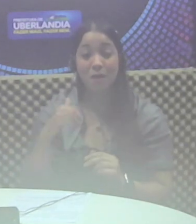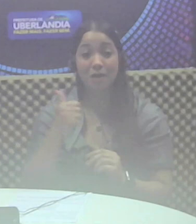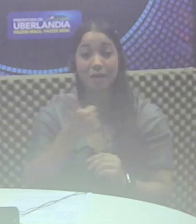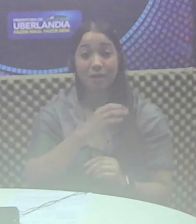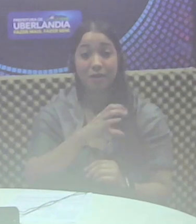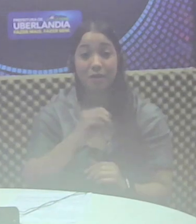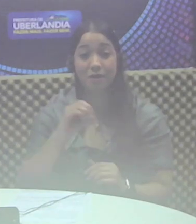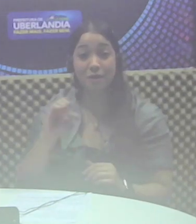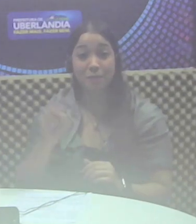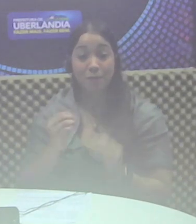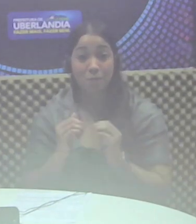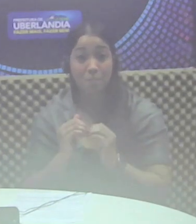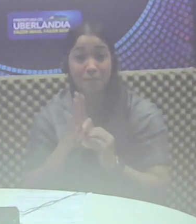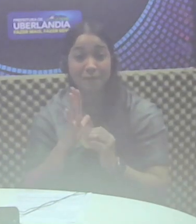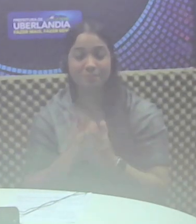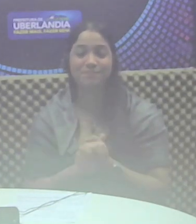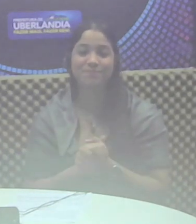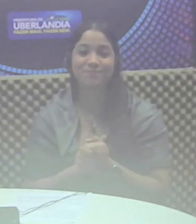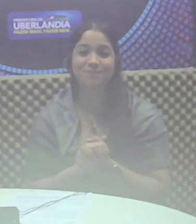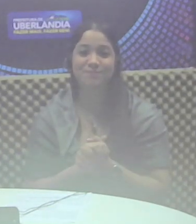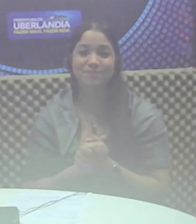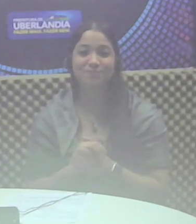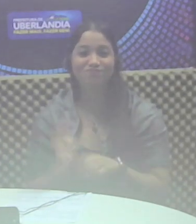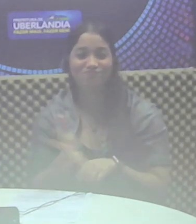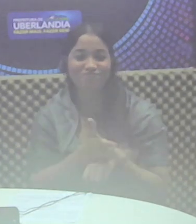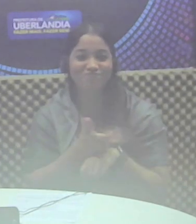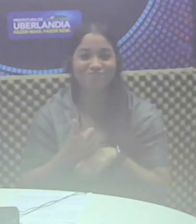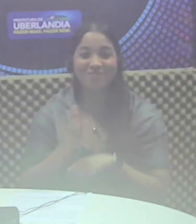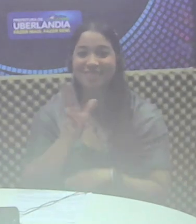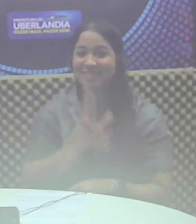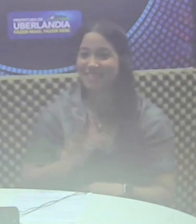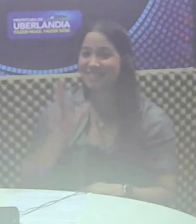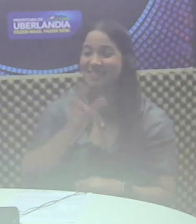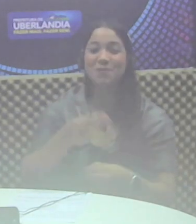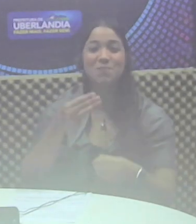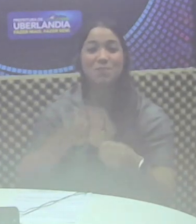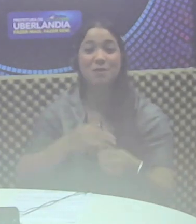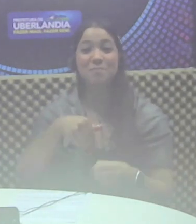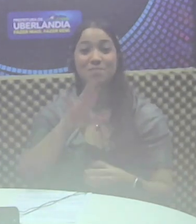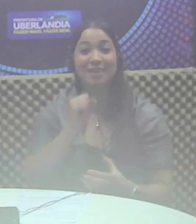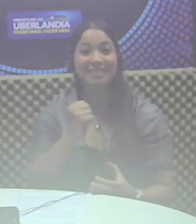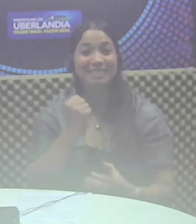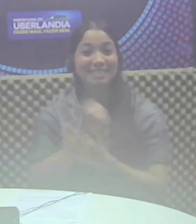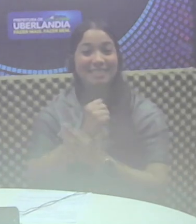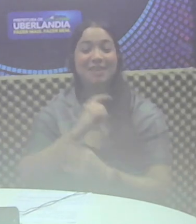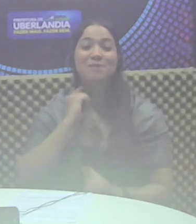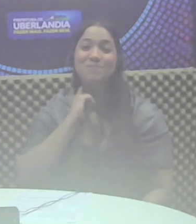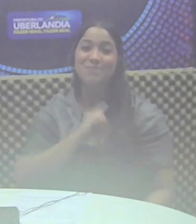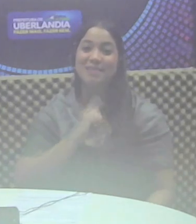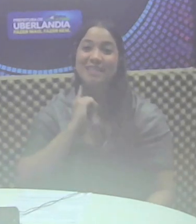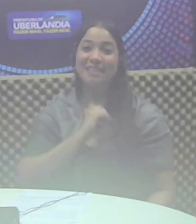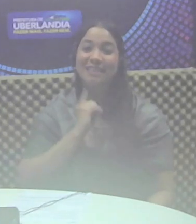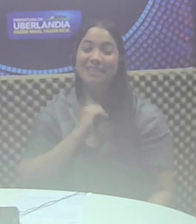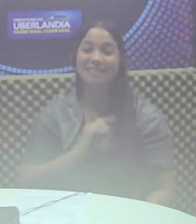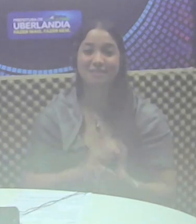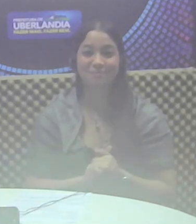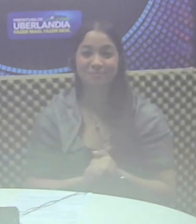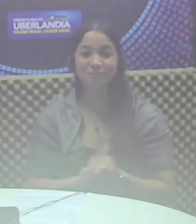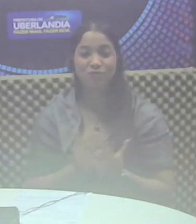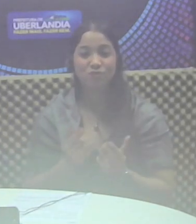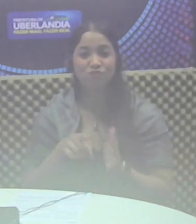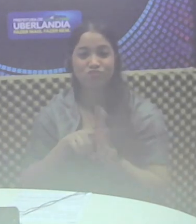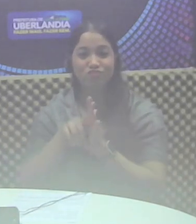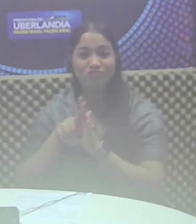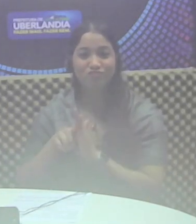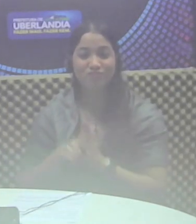habitantes com esta performance Uberlândia figura como o município mais seguro de Minas Gerais o estudo produzido